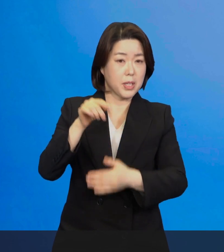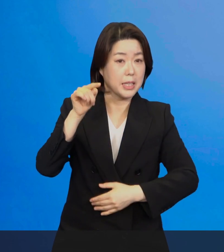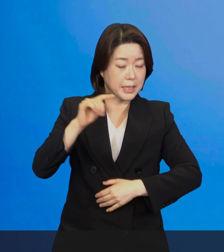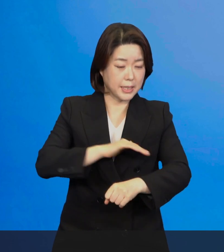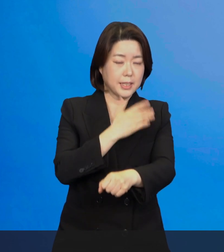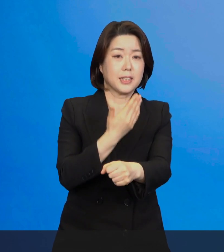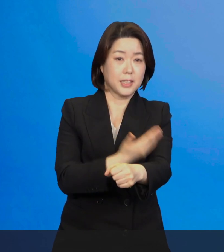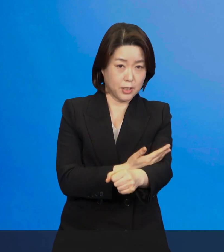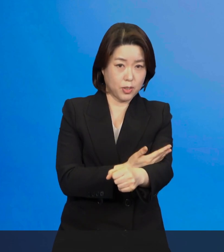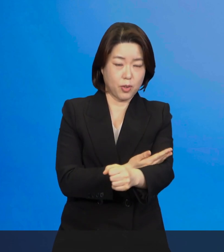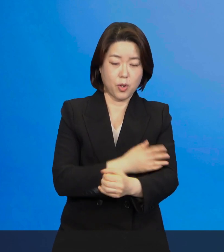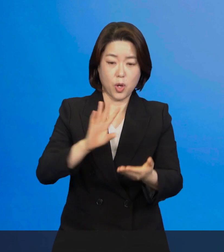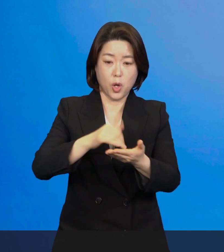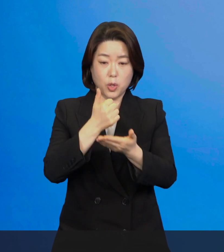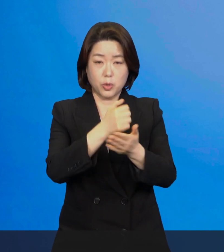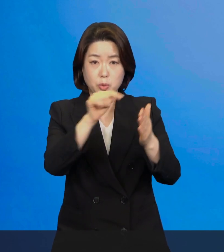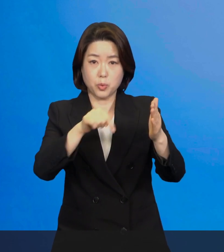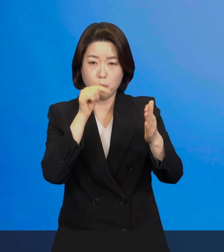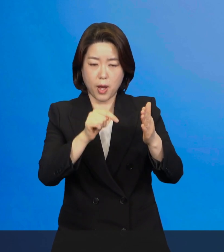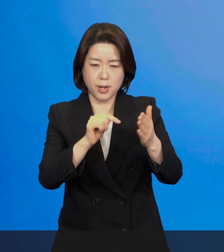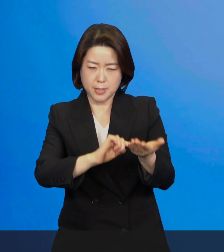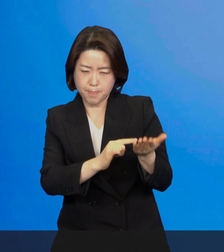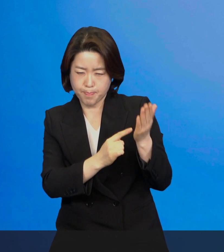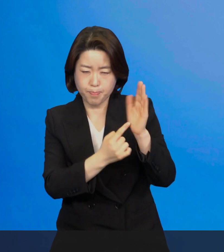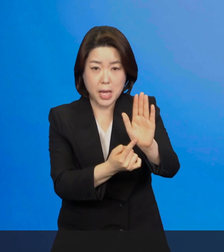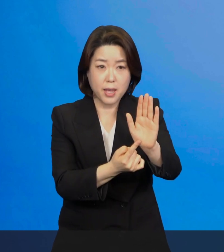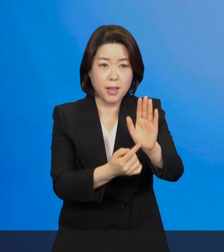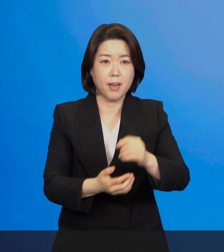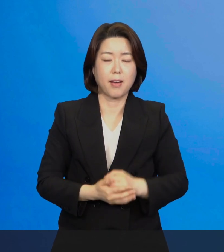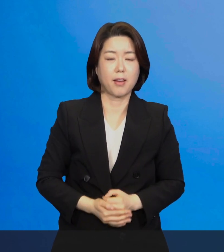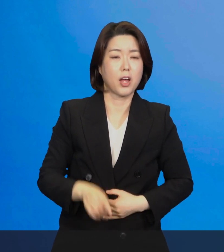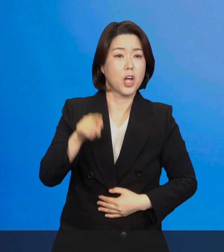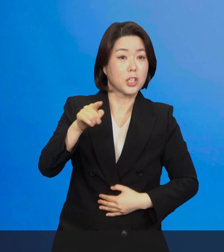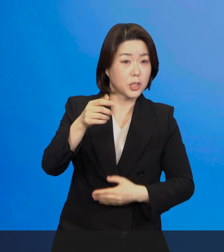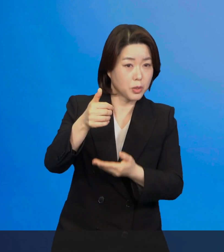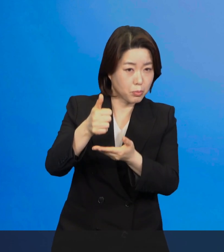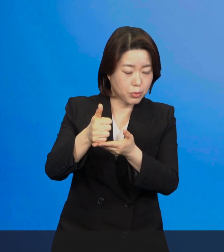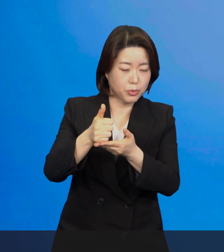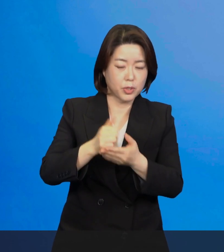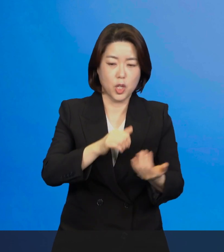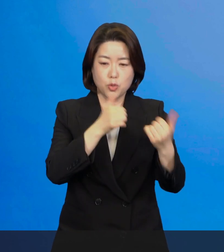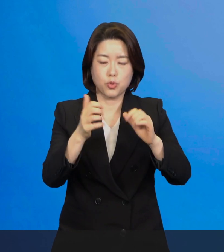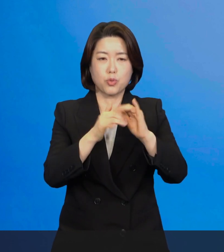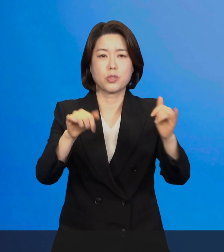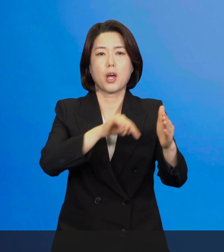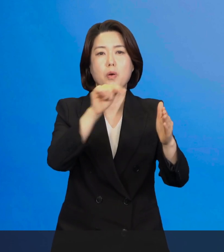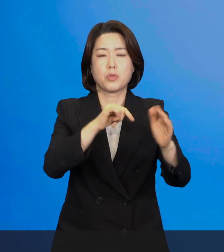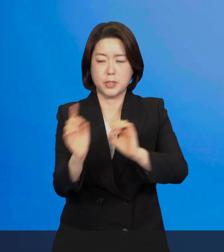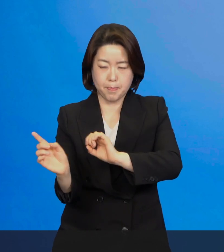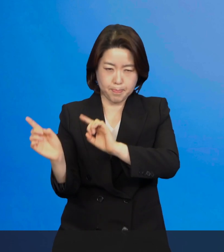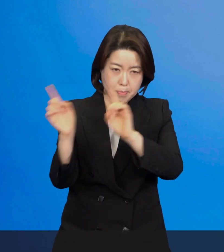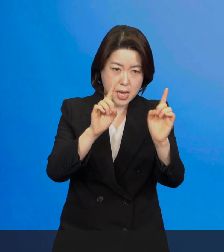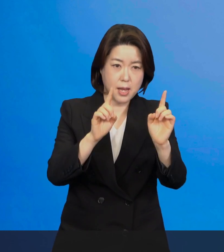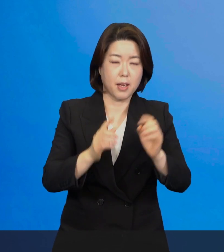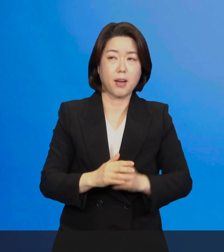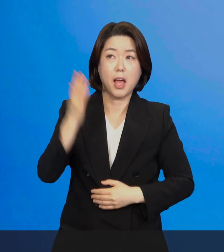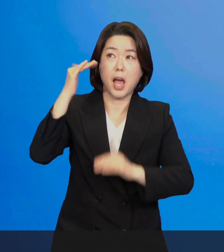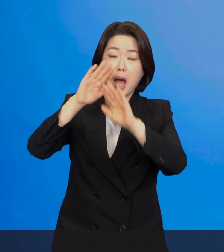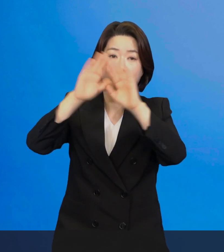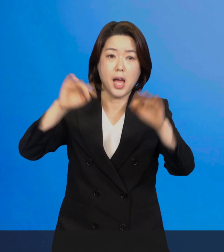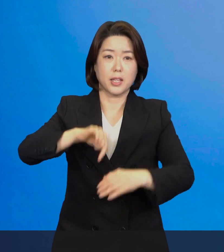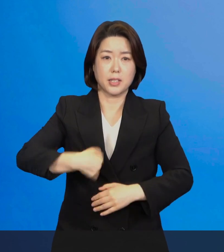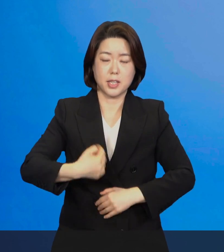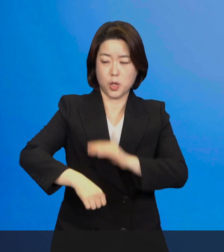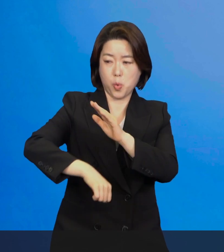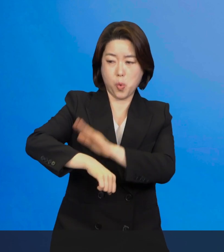하나님께서는 이 능력을 그리스도 안에 발휘하셔서 그분을 죽은 사람들 가운데서 살리시고 하늘에서